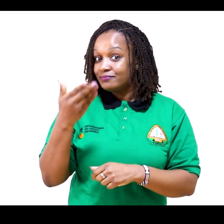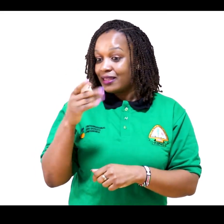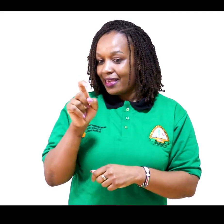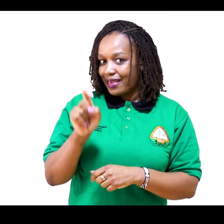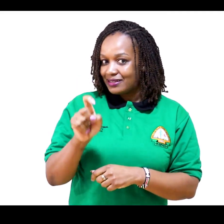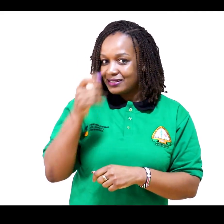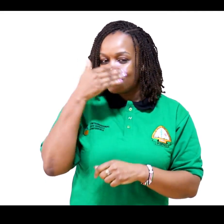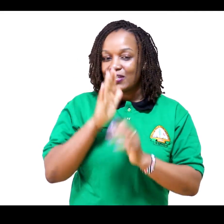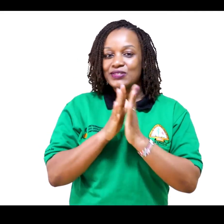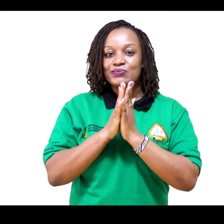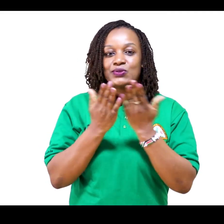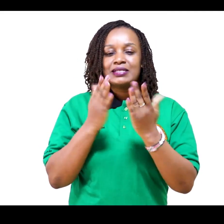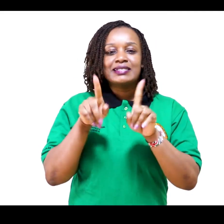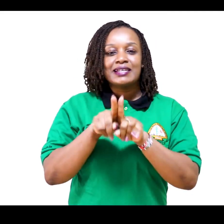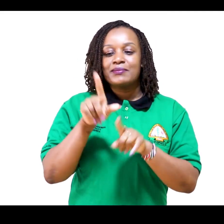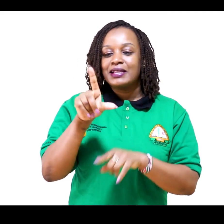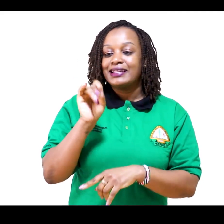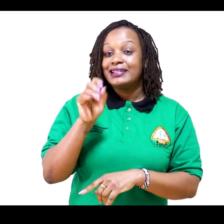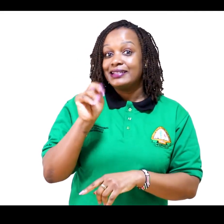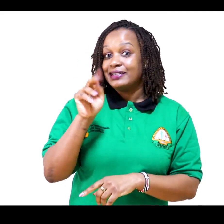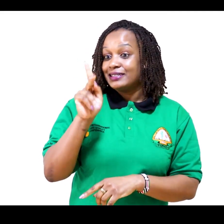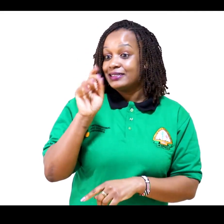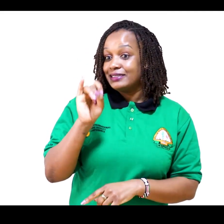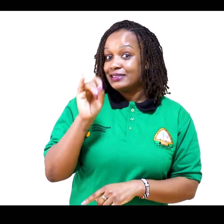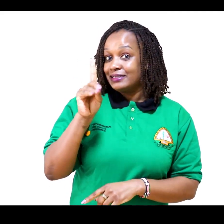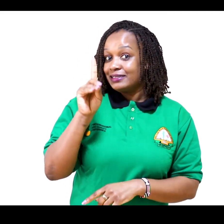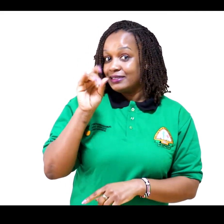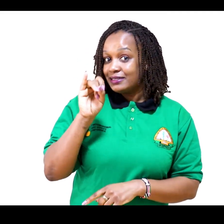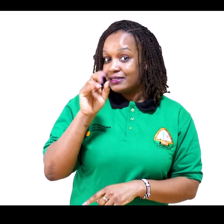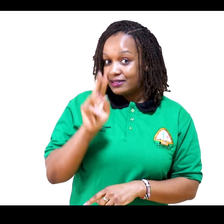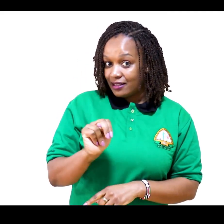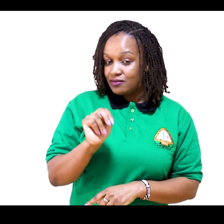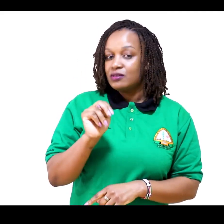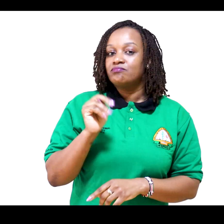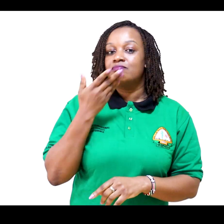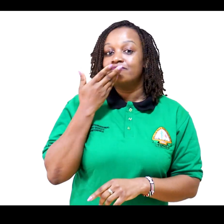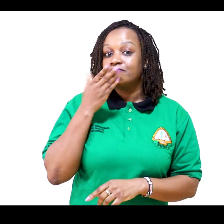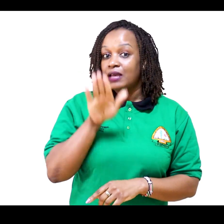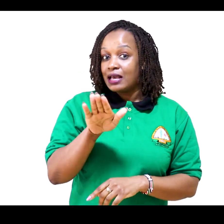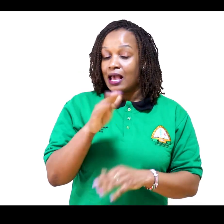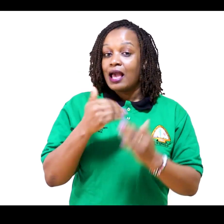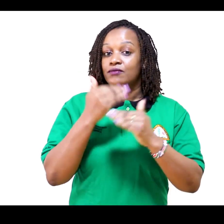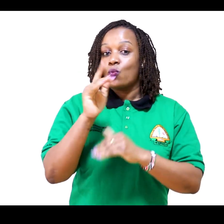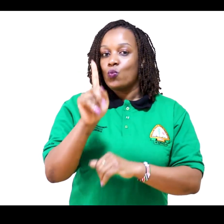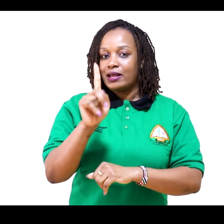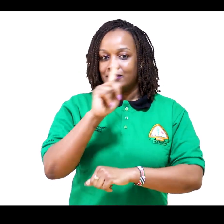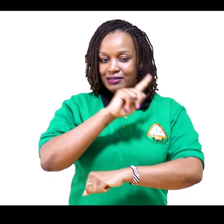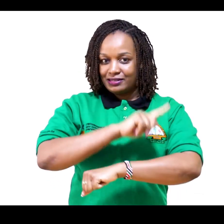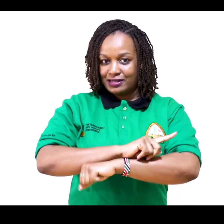ya barua pepe na mitandao ya kijamii, jibu hufanywa kwa siku 1 ya kazi. Huduma hii pia